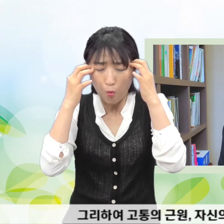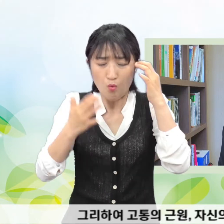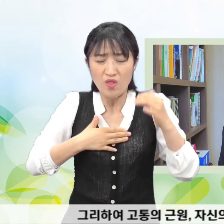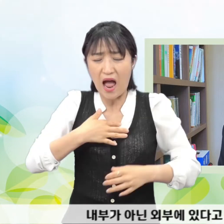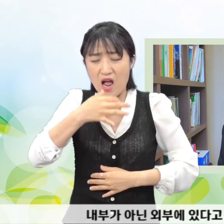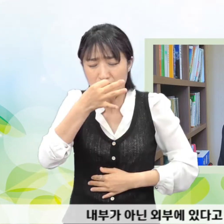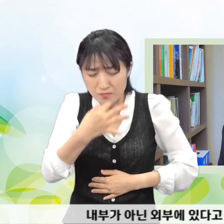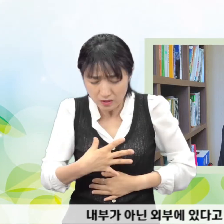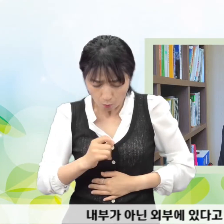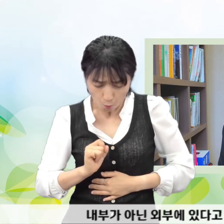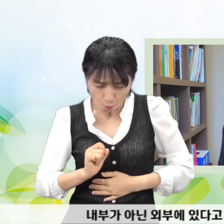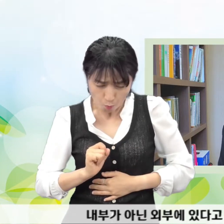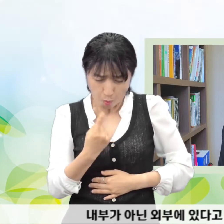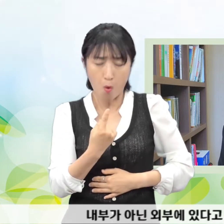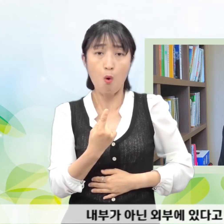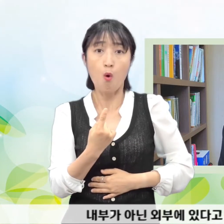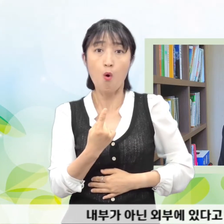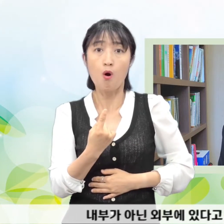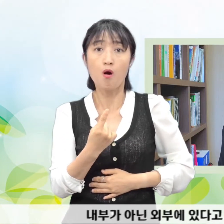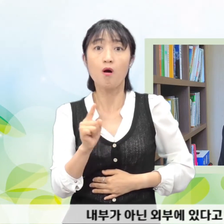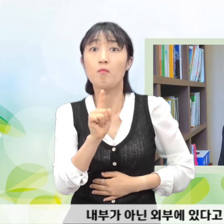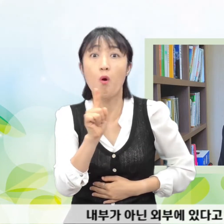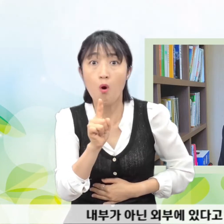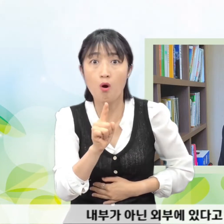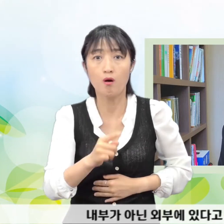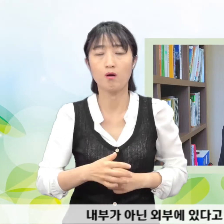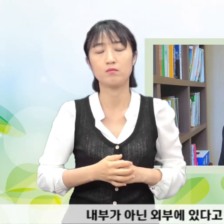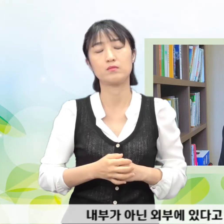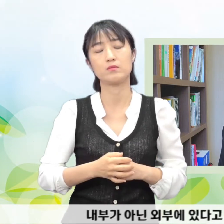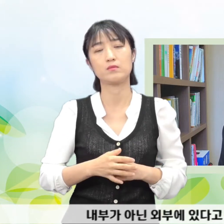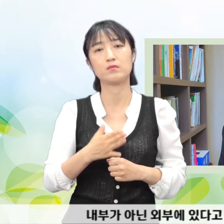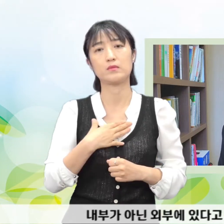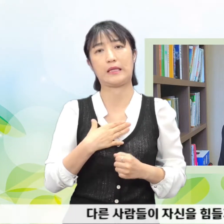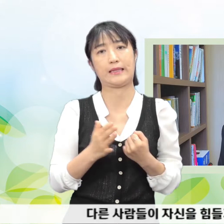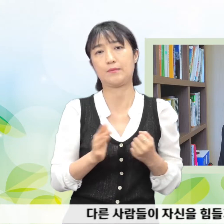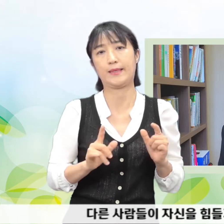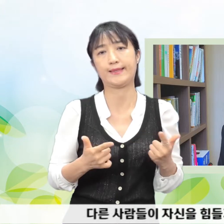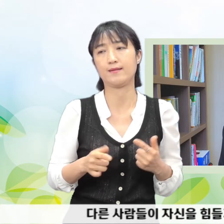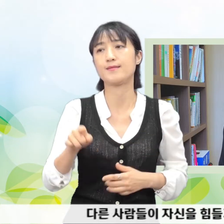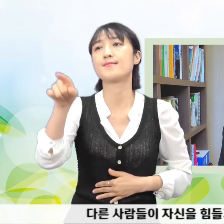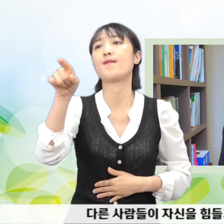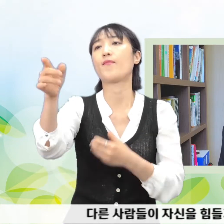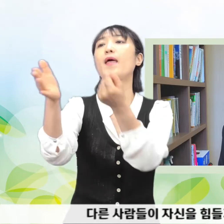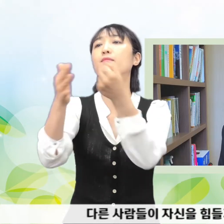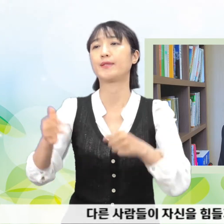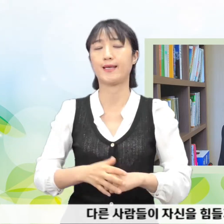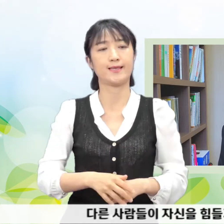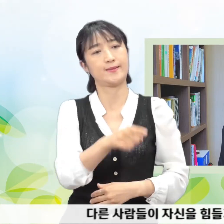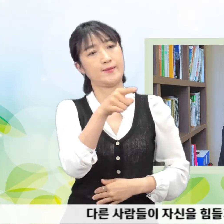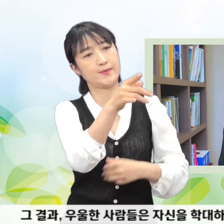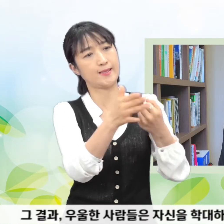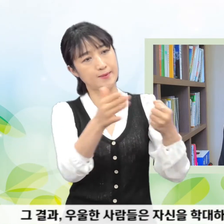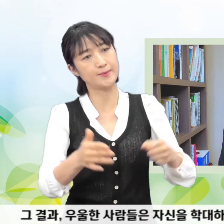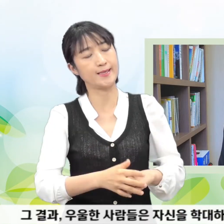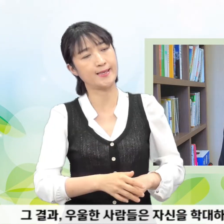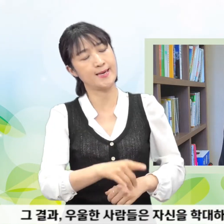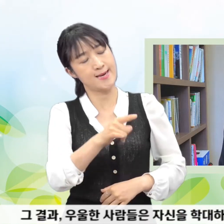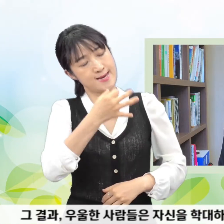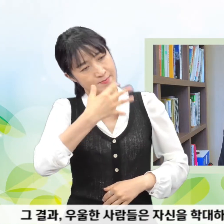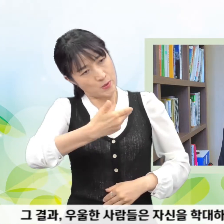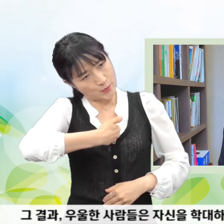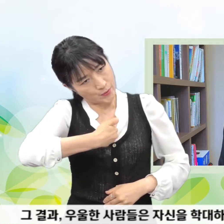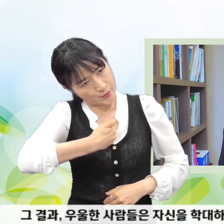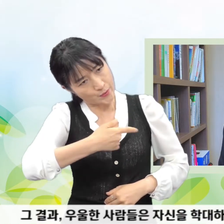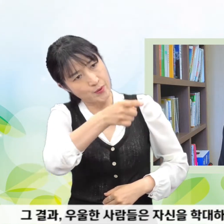힘듦의 근원은 내 내부에 있는 게 아니라 외부에 있다라고 생각을 하겠죠. 다른 사람들이 날 너무 힘들게 하니까. 그